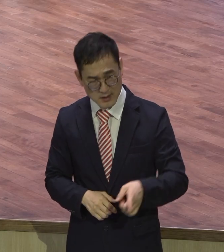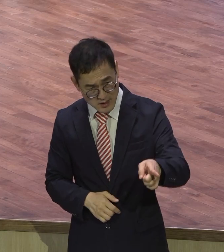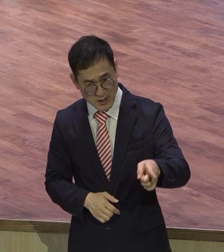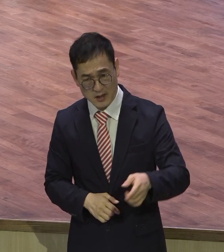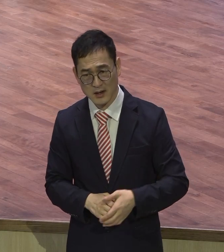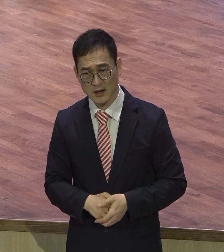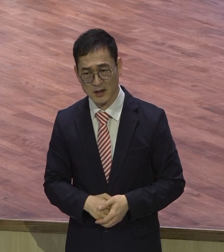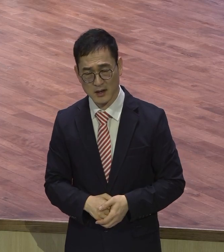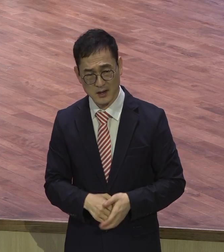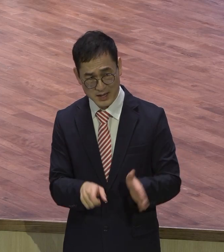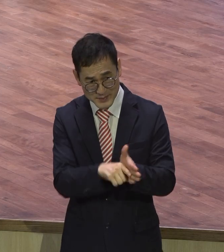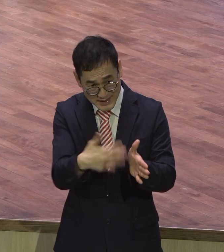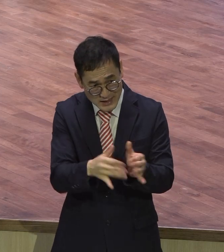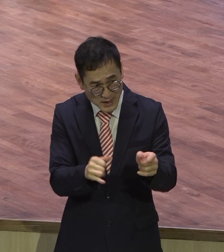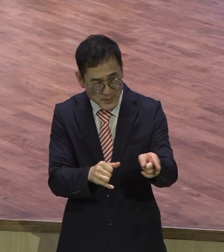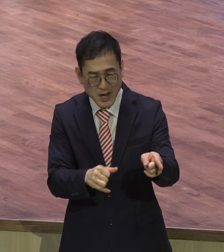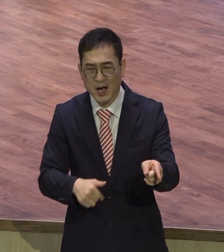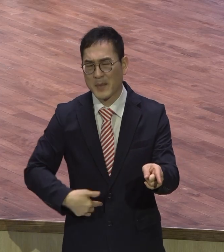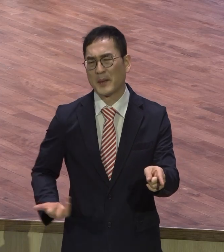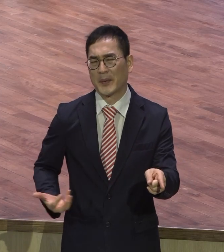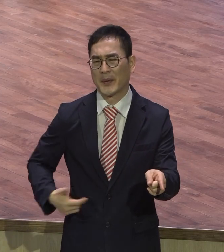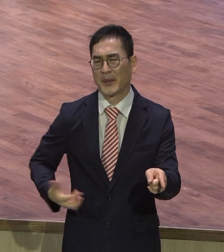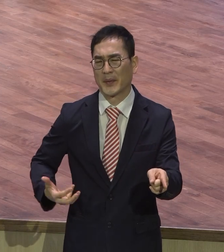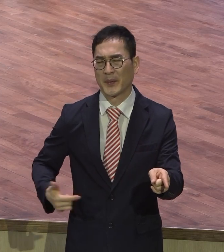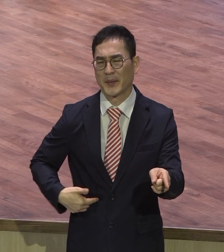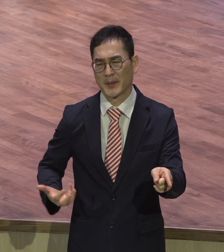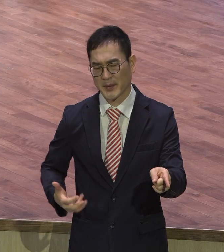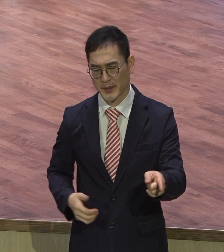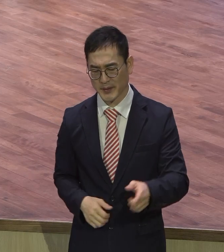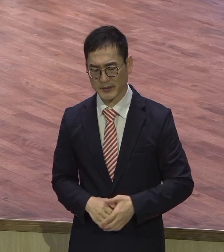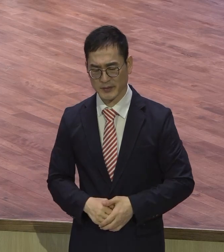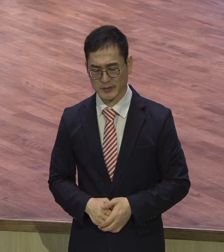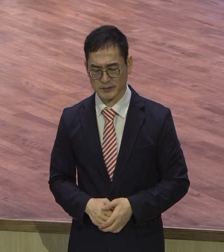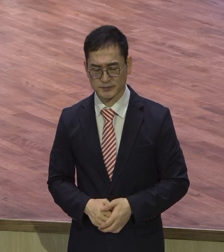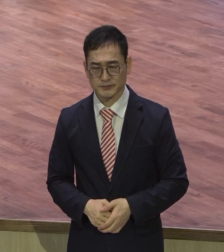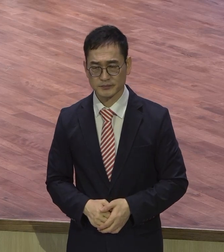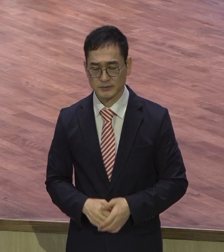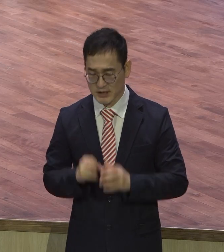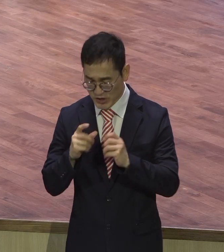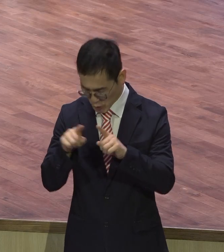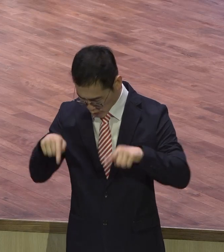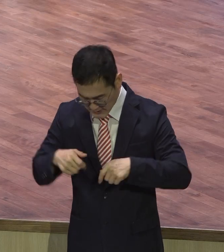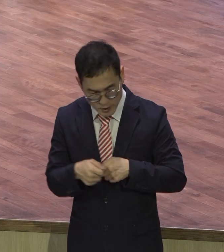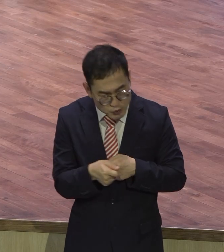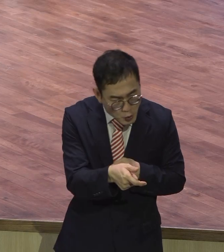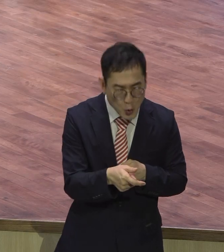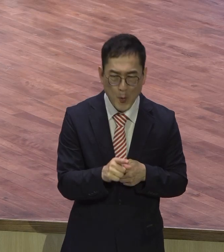말하게 돼 있어요. 말하기 싫으면 전도지라도 정부라도 주게 돼 있어요. 구원받은 자의